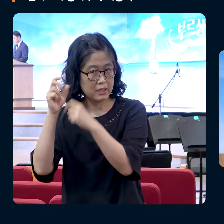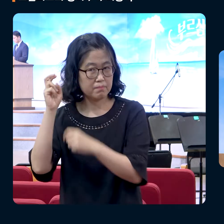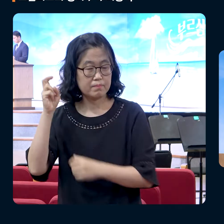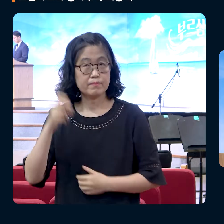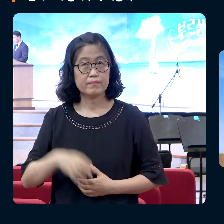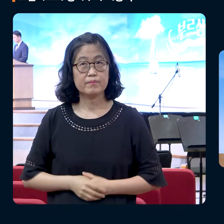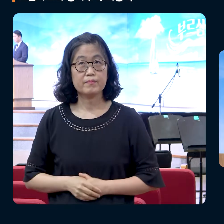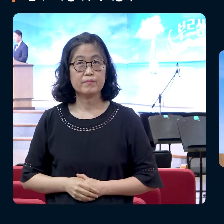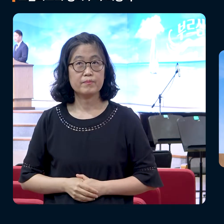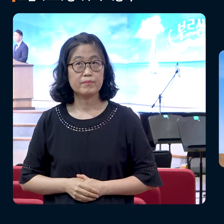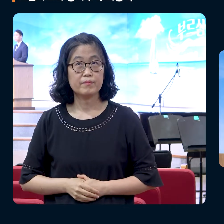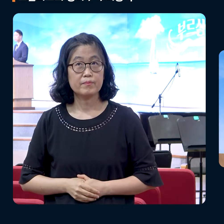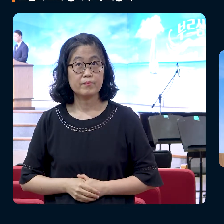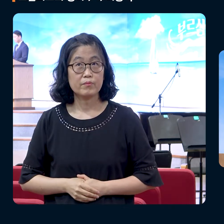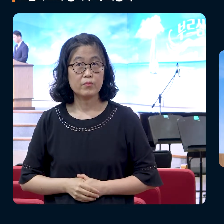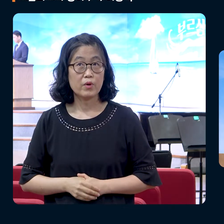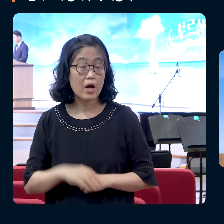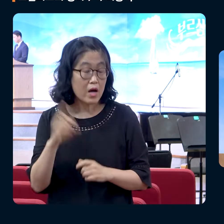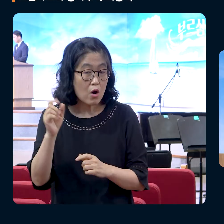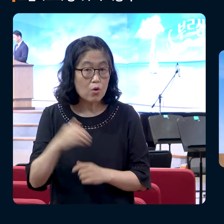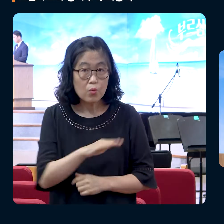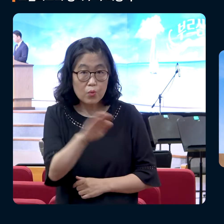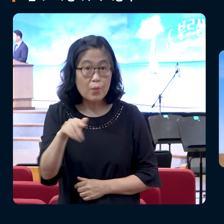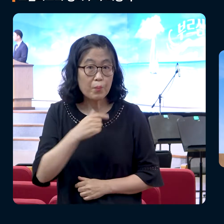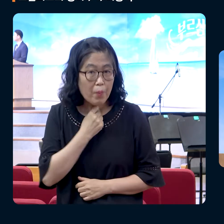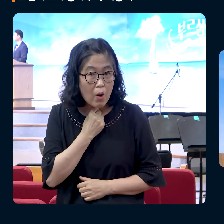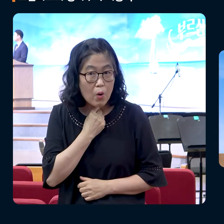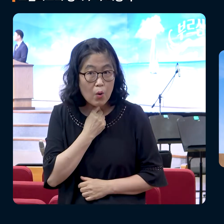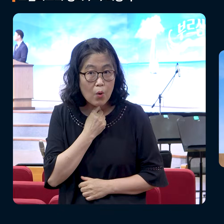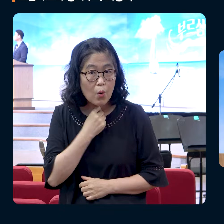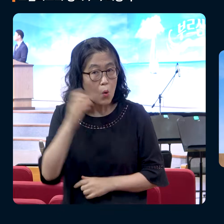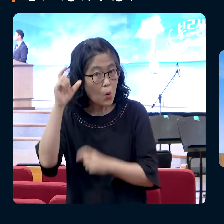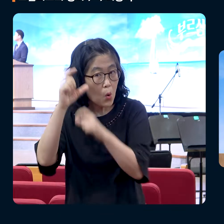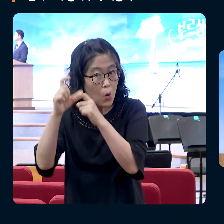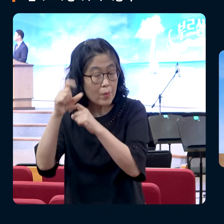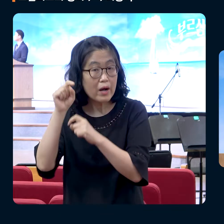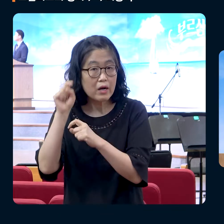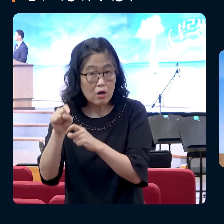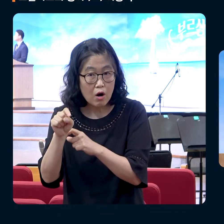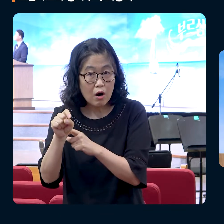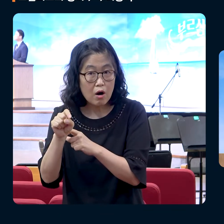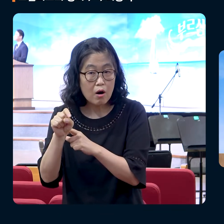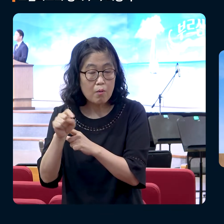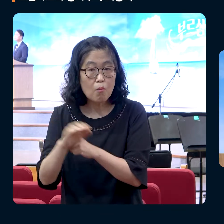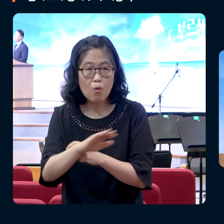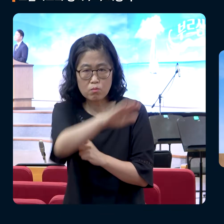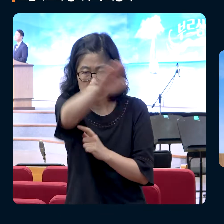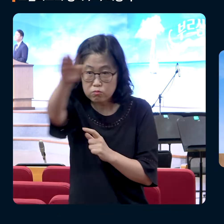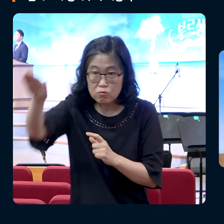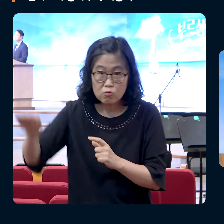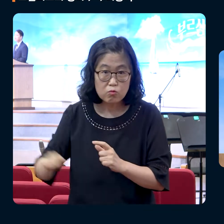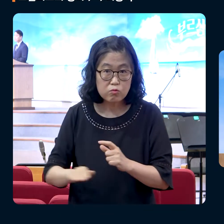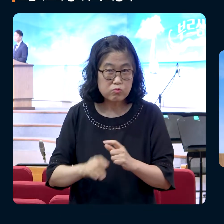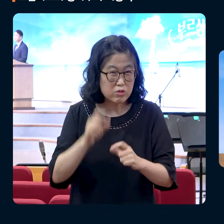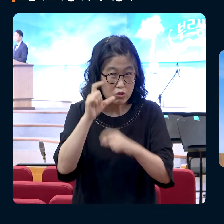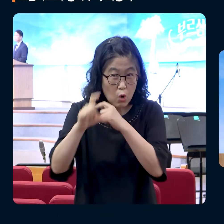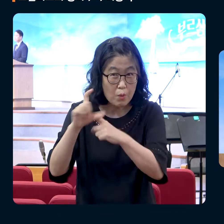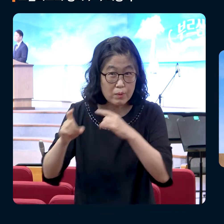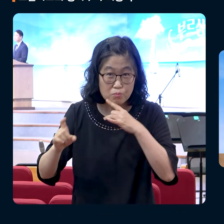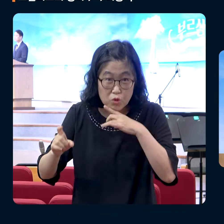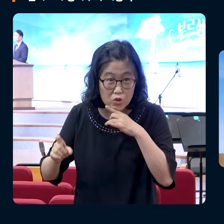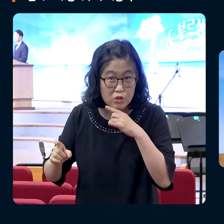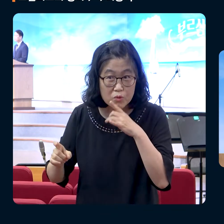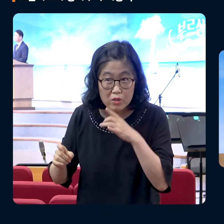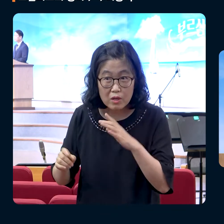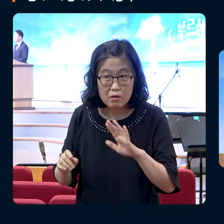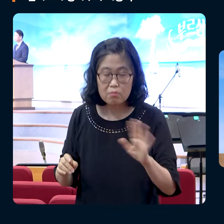됩니다. 그런데 그런 바람과 고민이 단지 오늘을 살아가고 있는 여기 모인 우리들의 고민만은 아닐 것이다